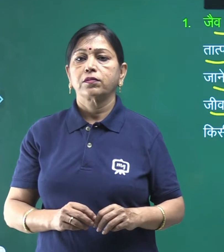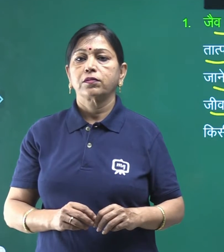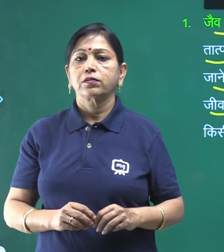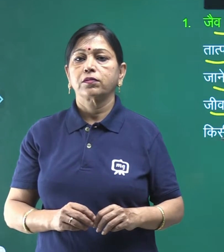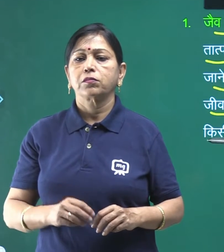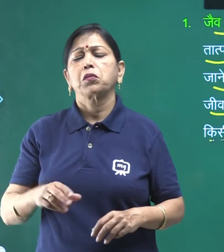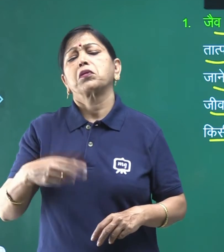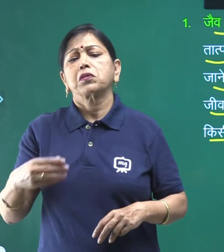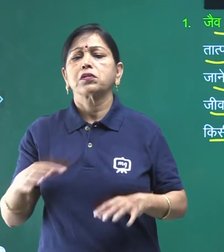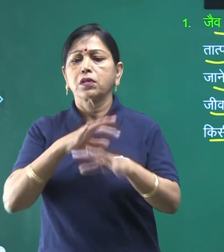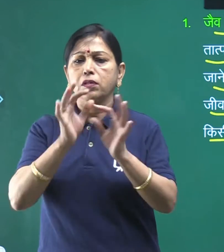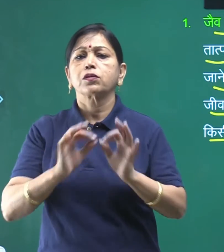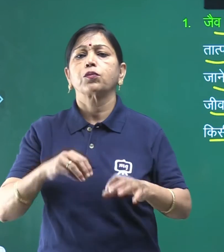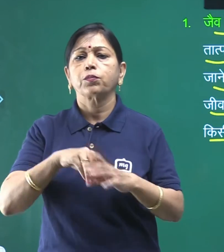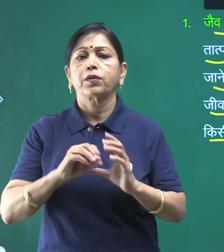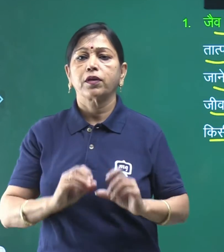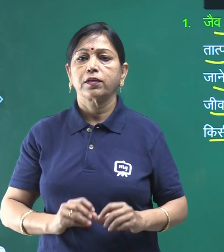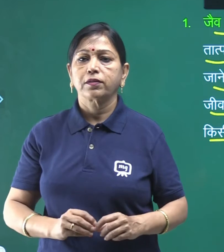किसी न किसी रूप में